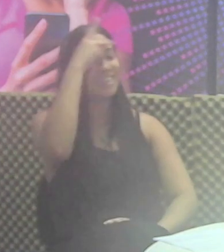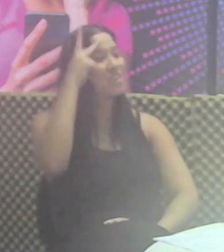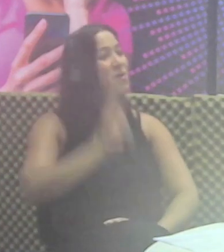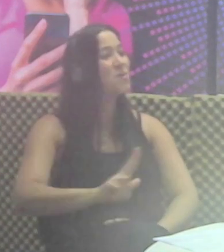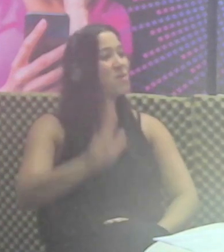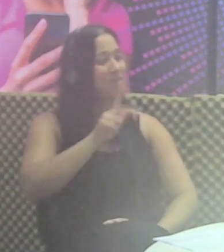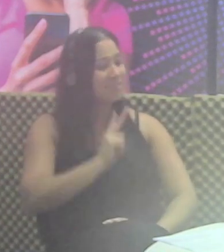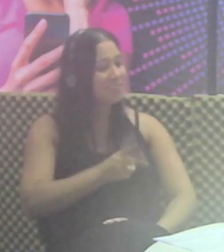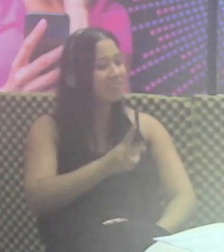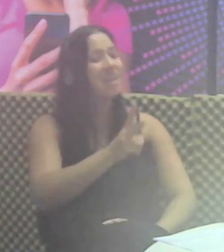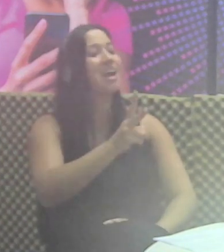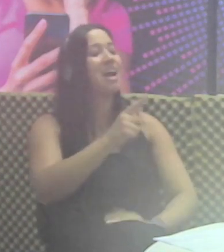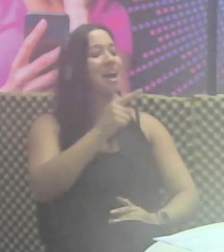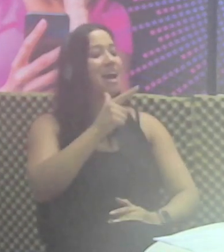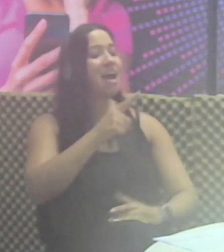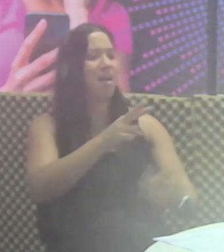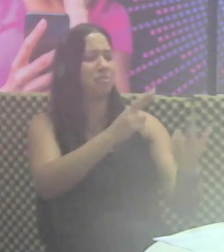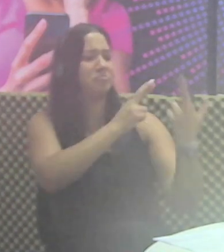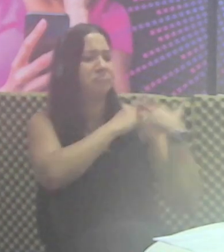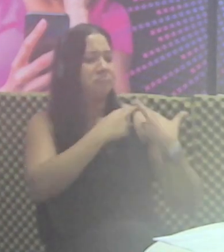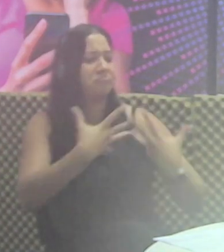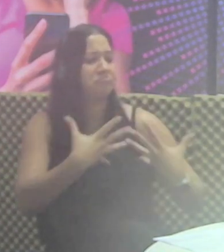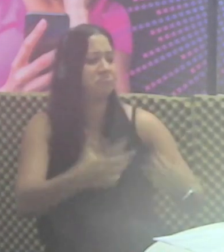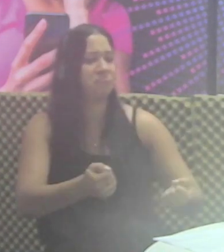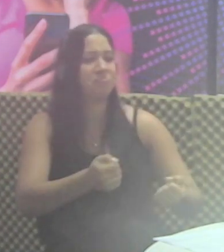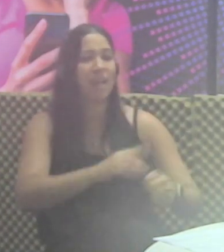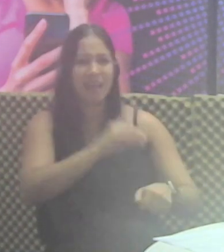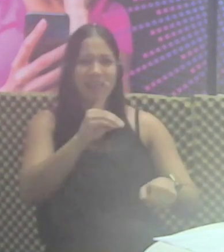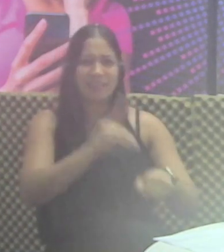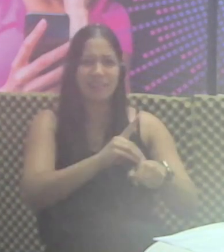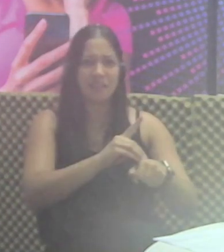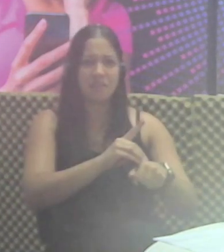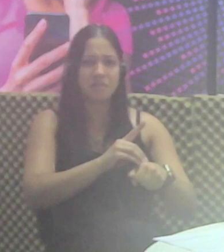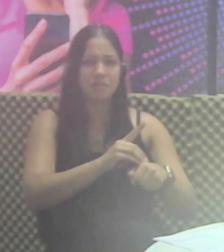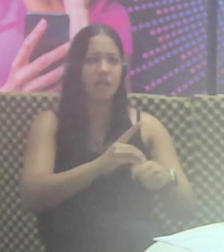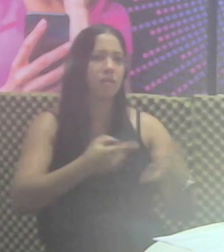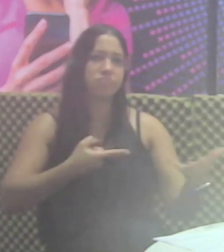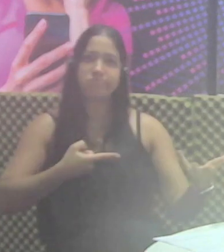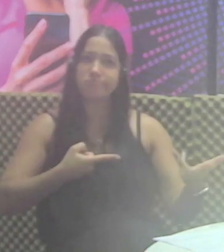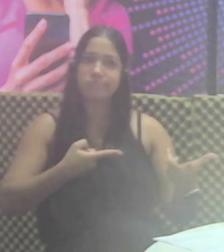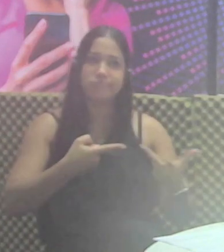está fazendo a parte dela, mas na luta contra a dengue e outras arboviroses, como